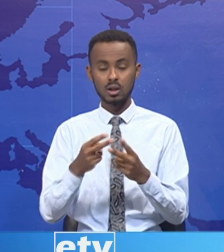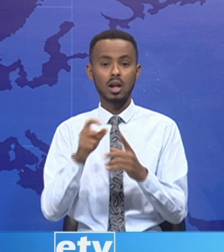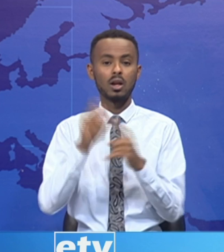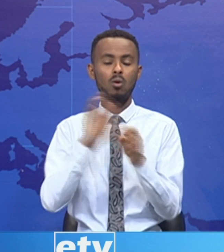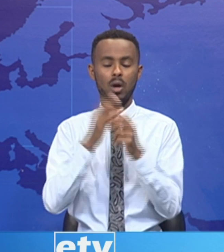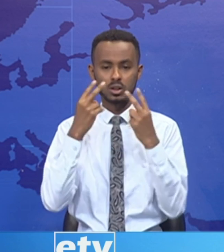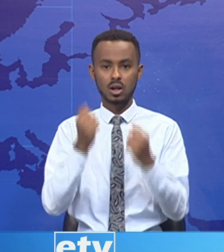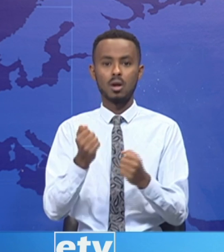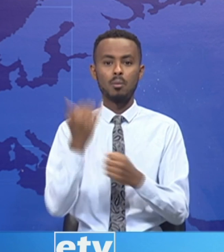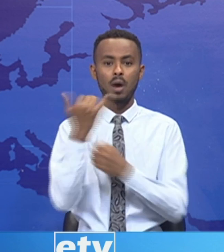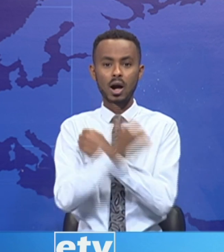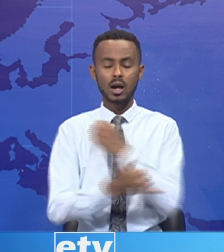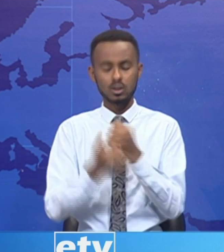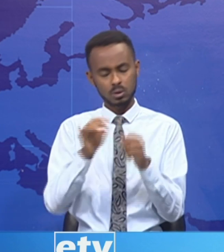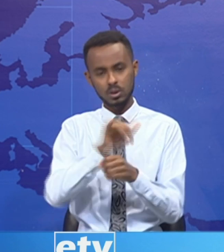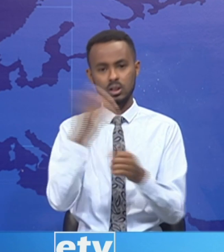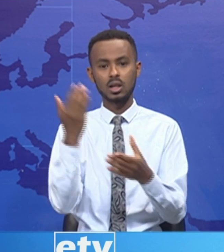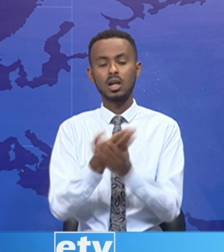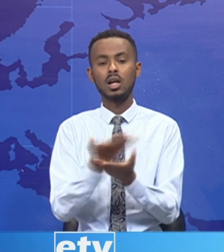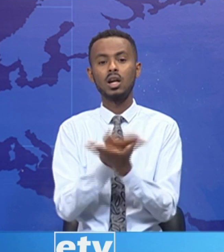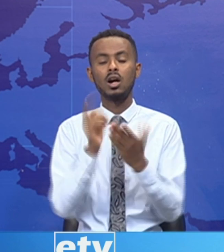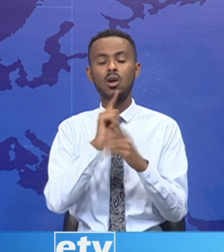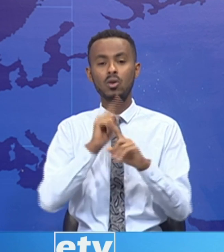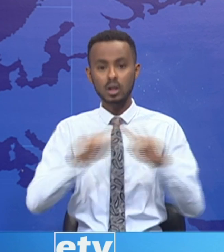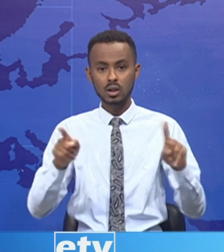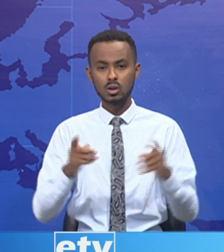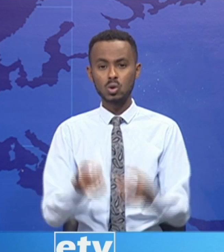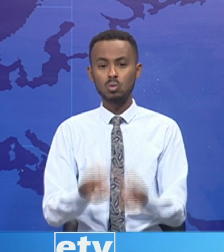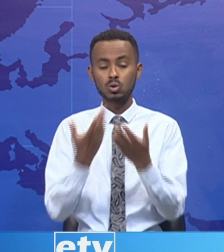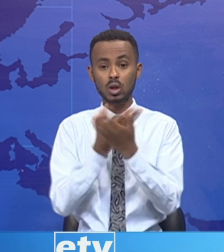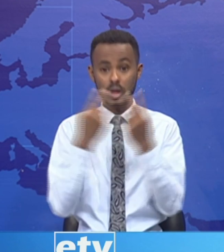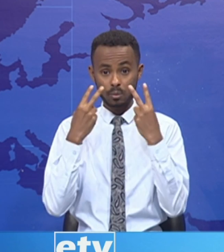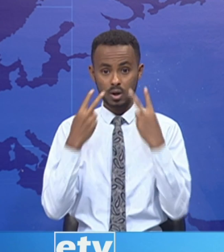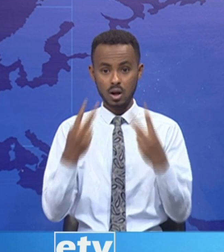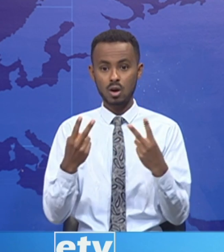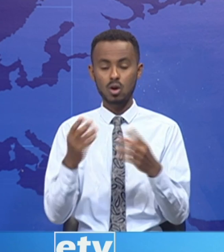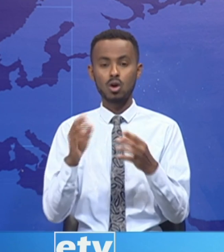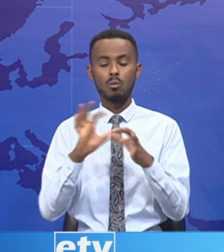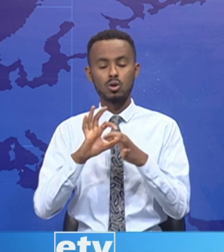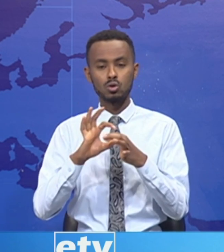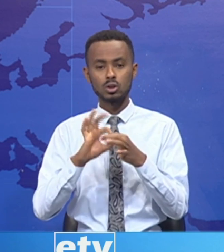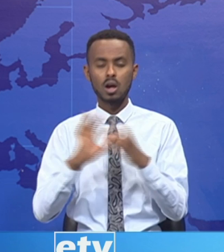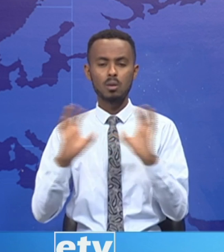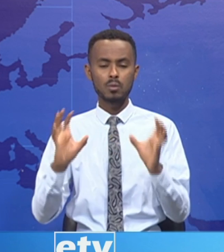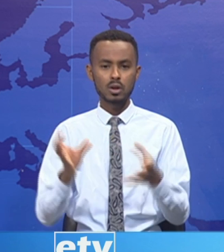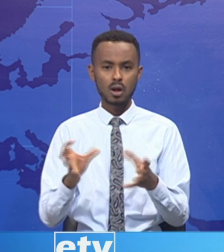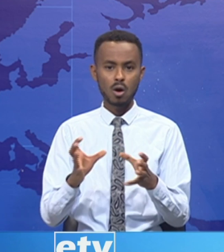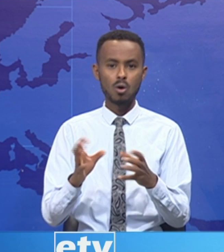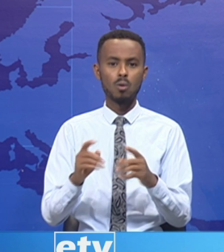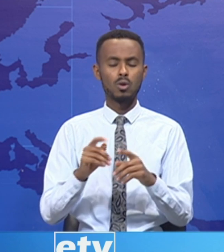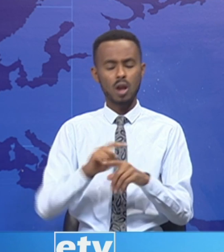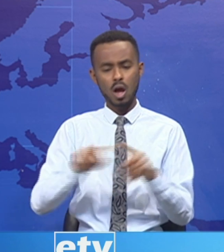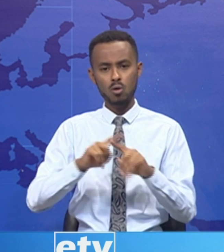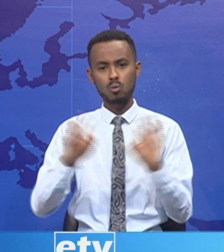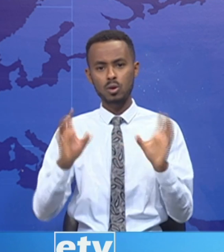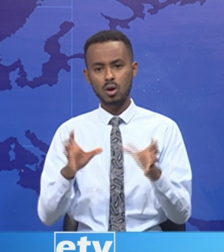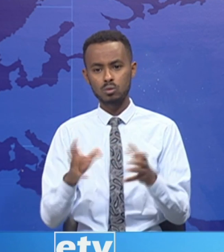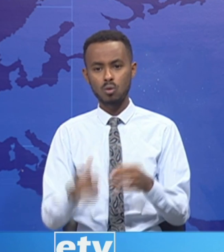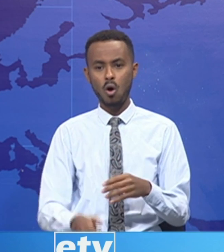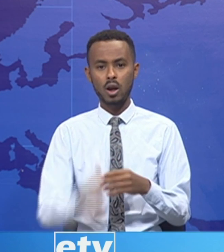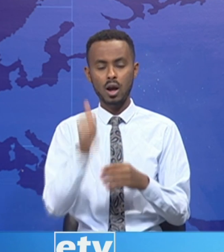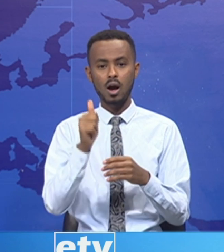እንችላለን። በሀገራዊ ህግም የተከለከለ ነገር ነው። ግን ብዙ ነገር ምናየው በሶሻል ሚዲያው በሜንስትሪም ሚዲያው ምናየው